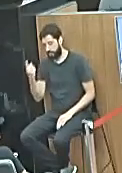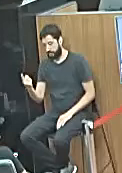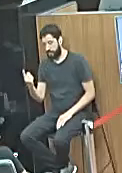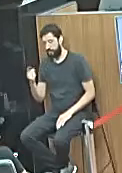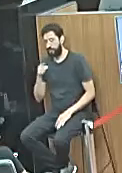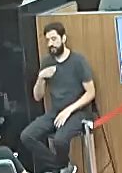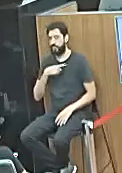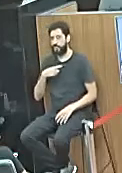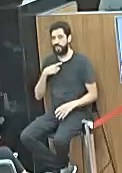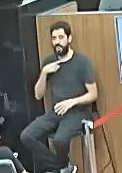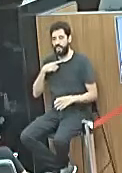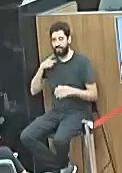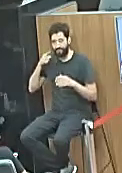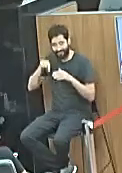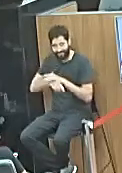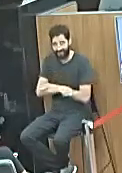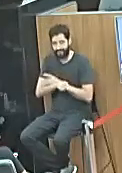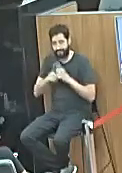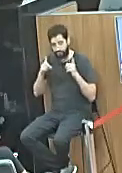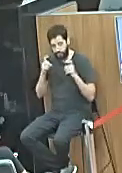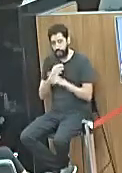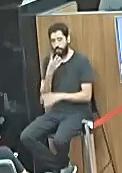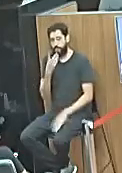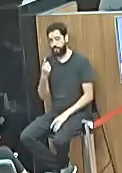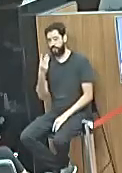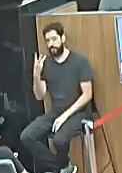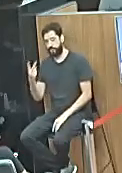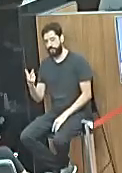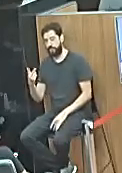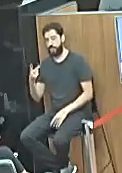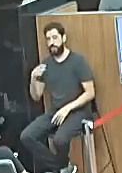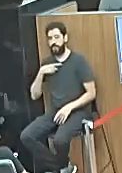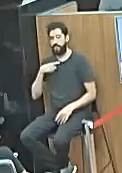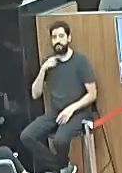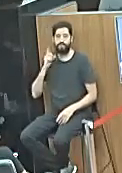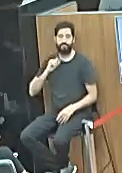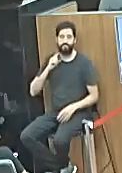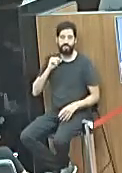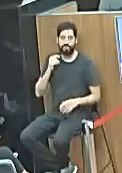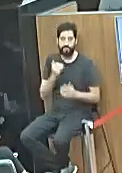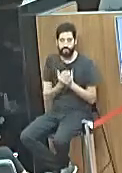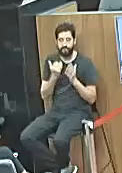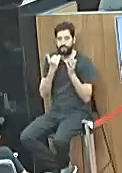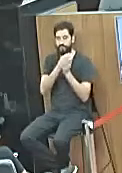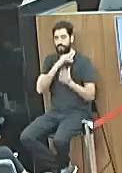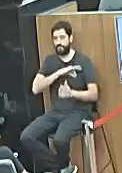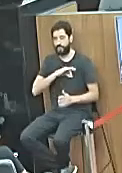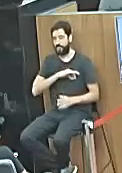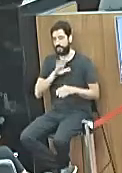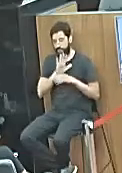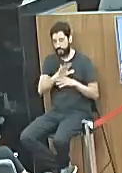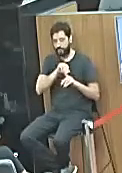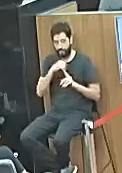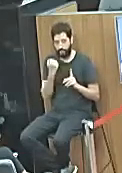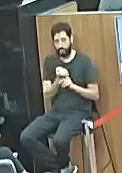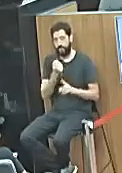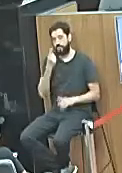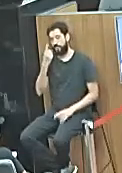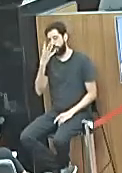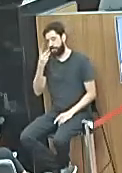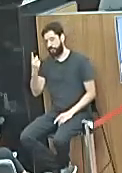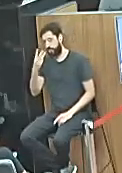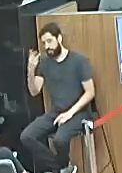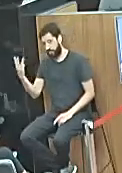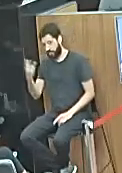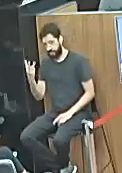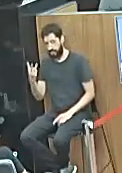complexidade 4132 piso mineiro de assistência social e 41 33 apoio ao controle